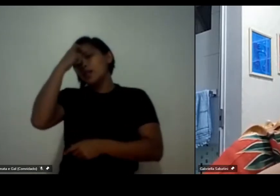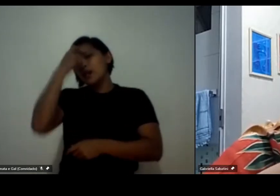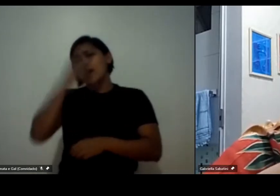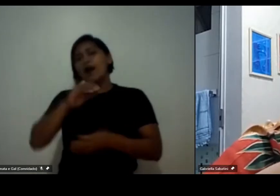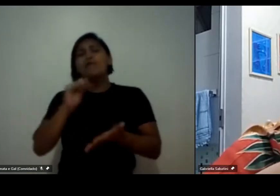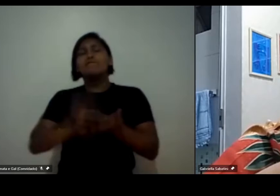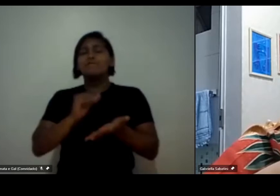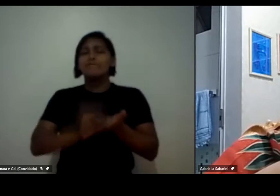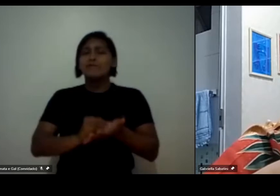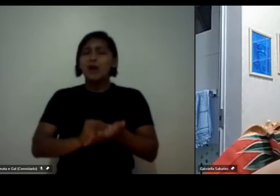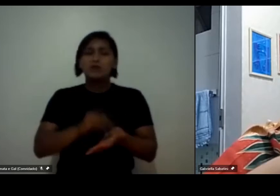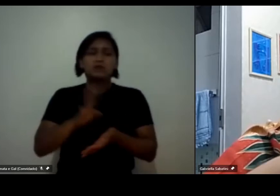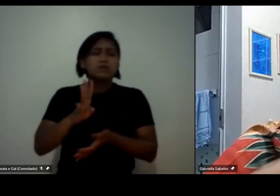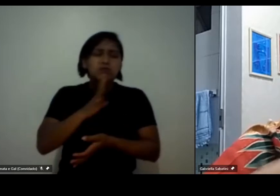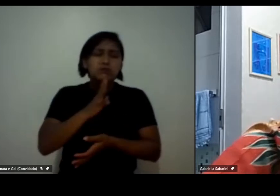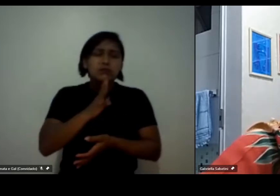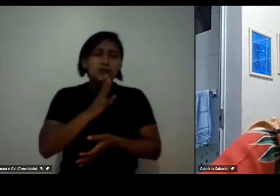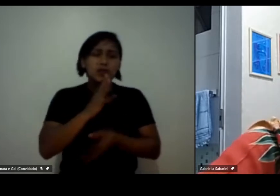conhecimento mesmo.